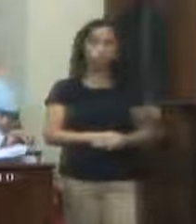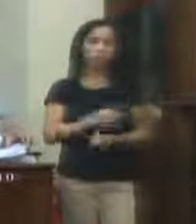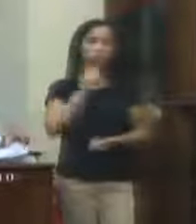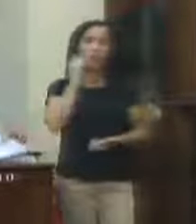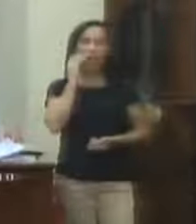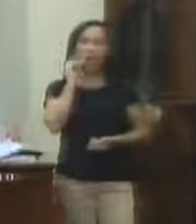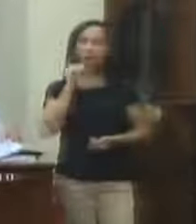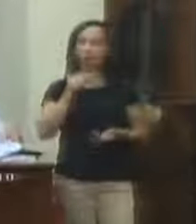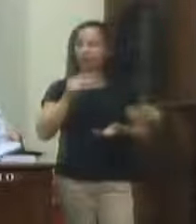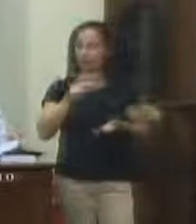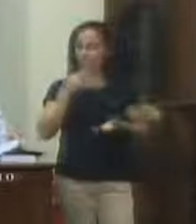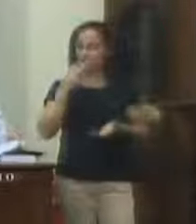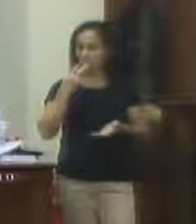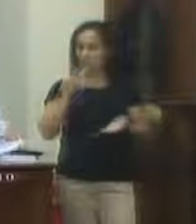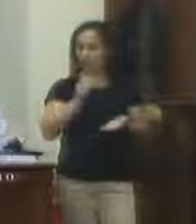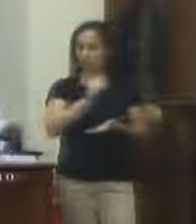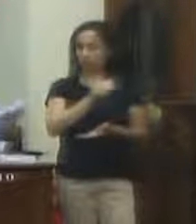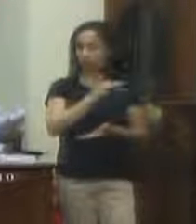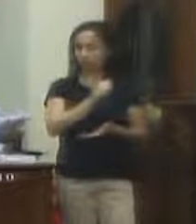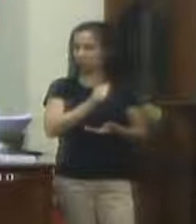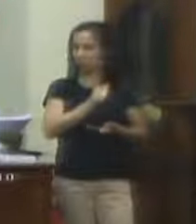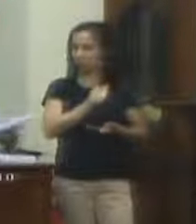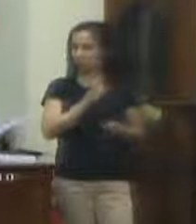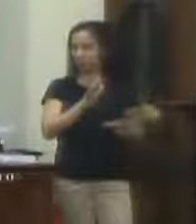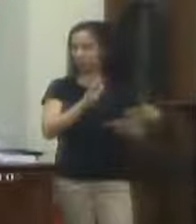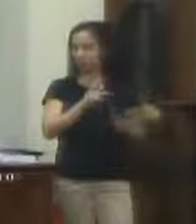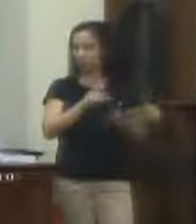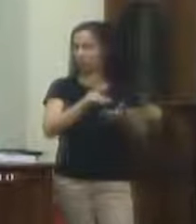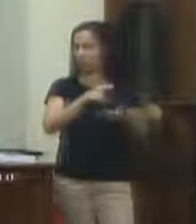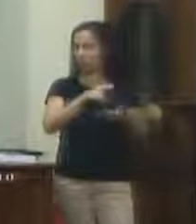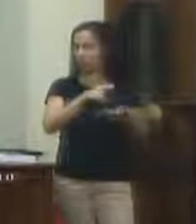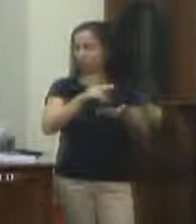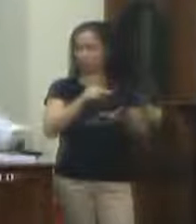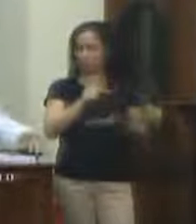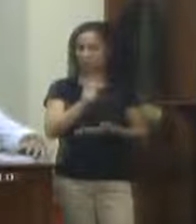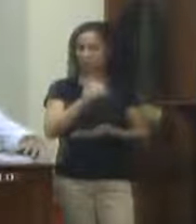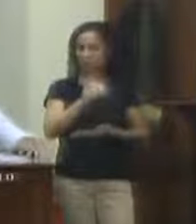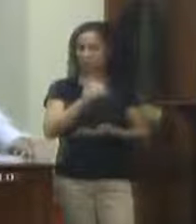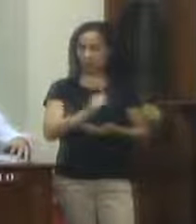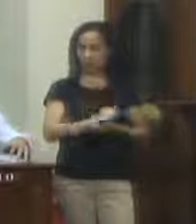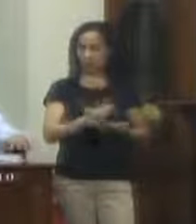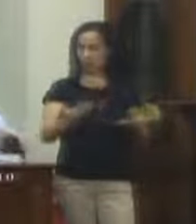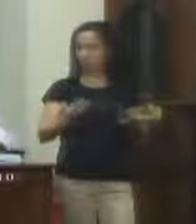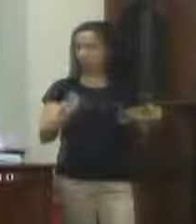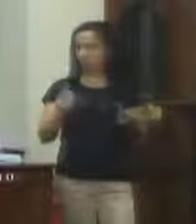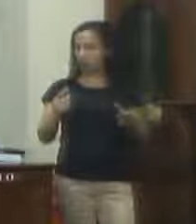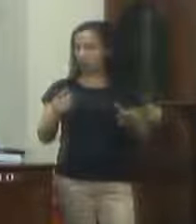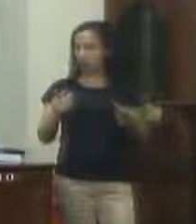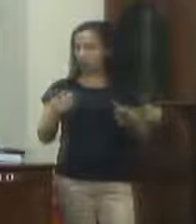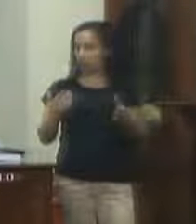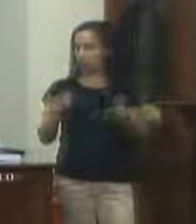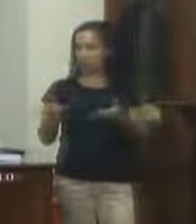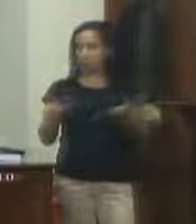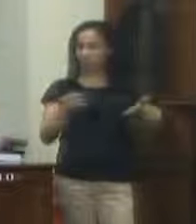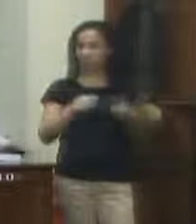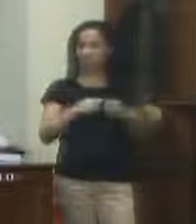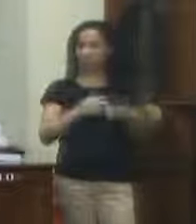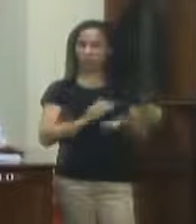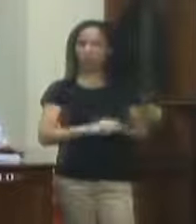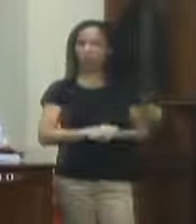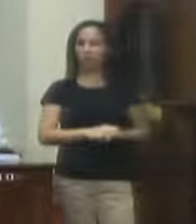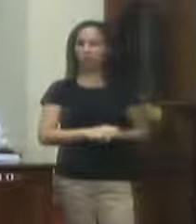o que consta a ata, a pauta, vamos convidar